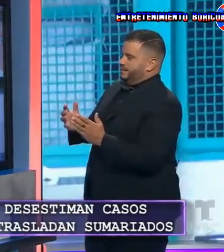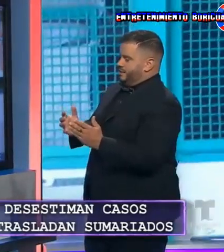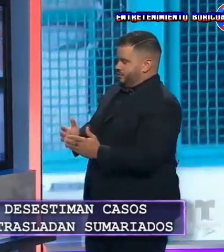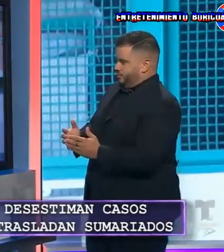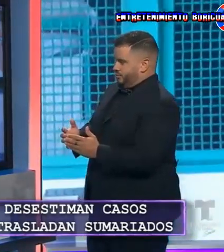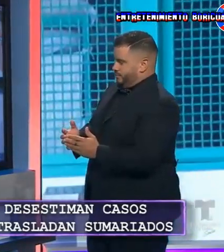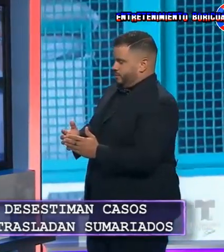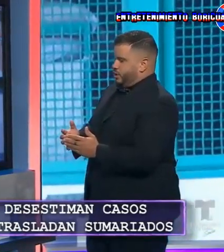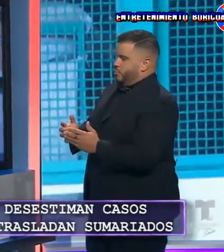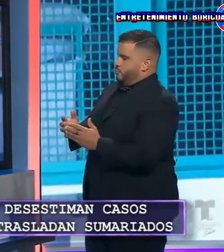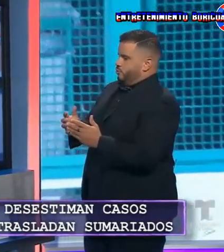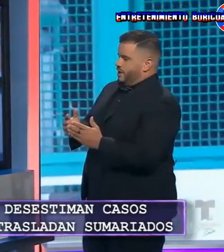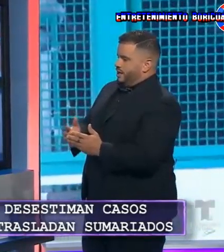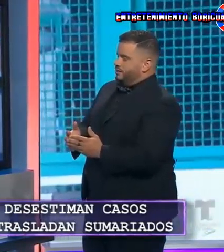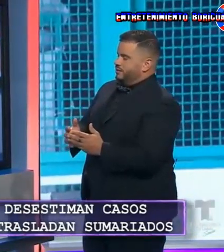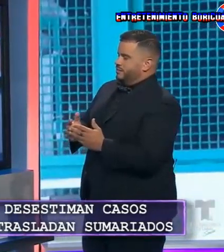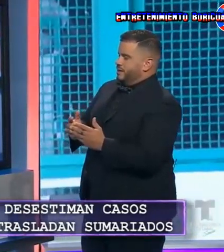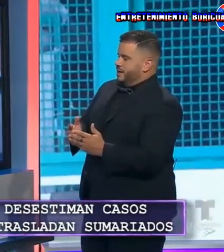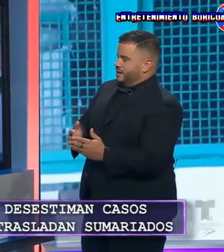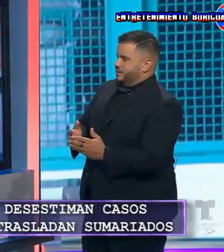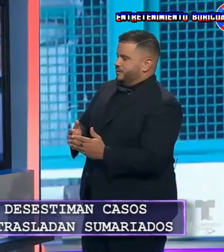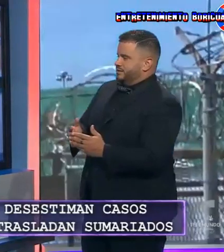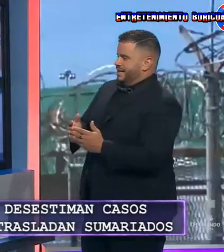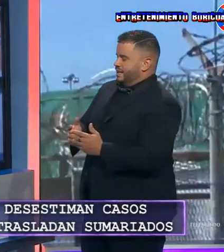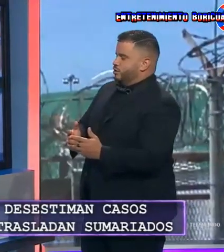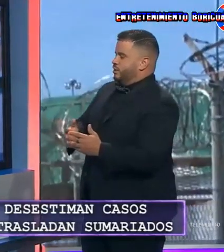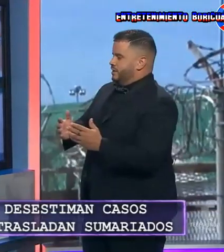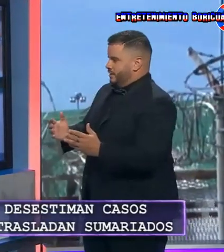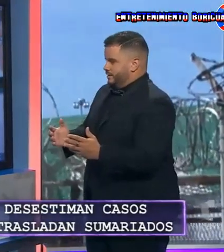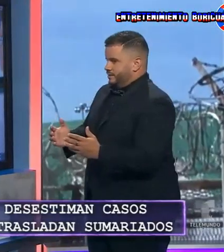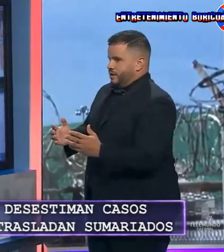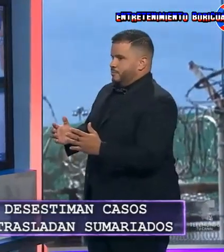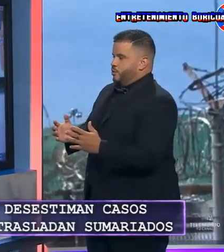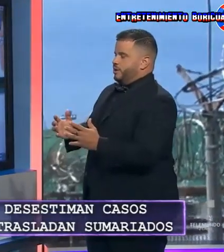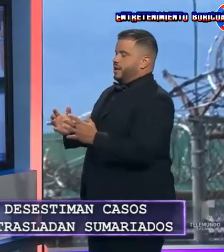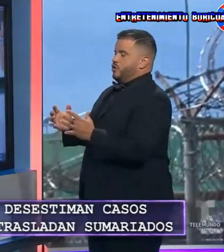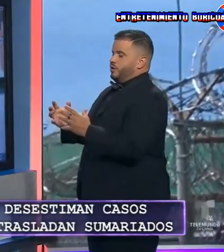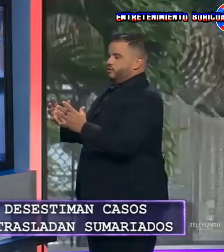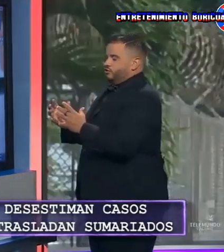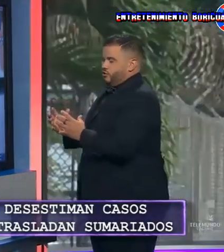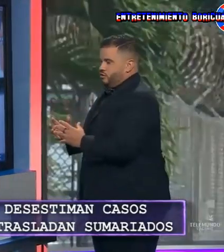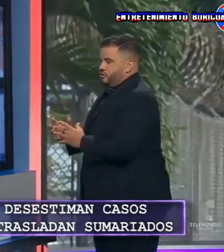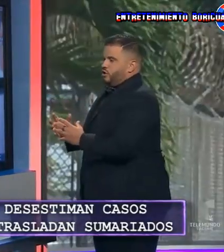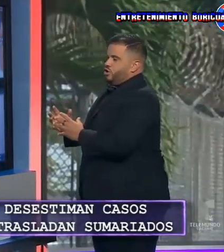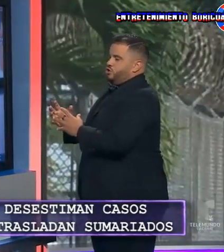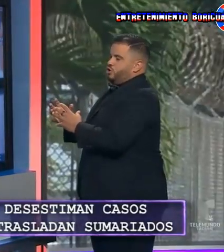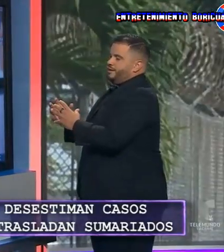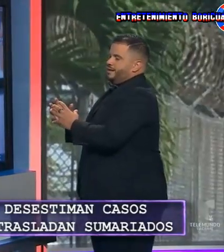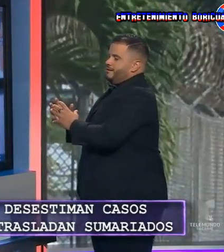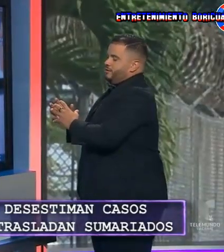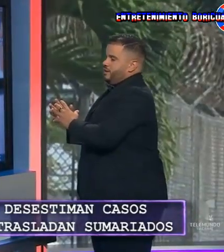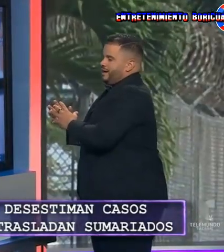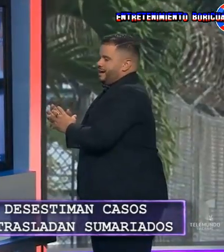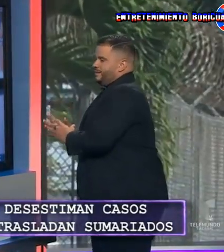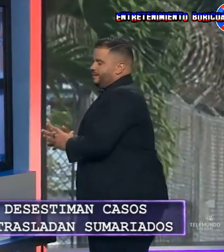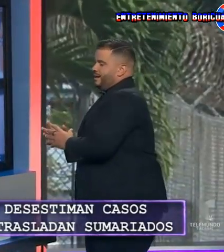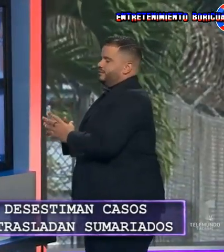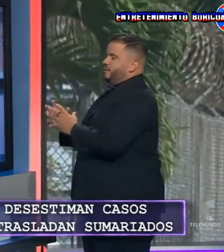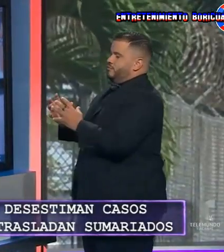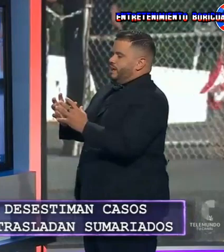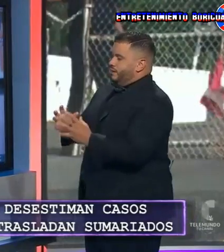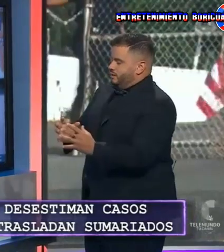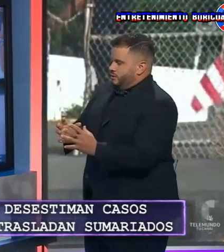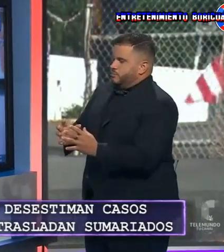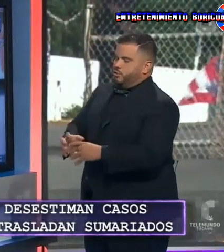y asesinos pudieran terminar saliendo libres porque corrección no los está llevando de la cárcel